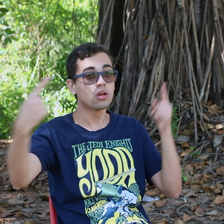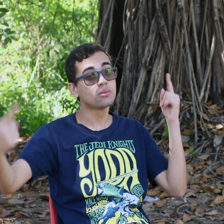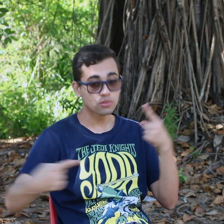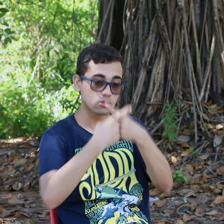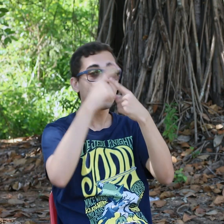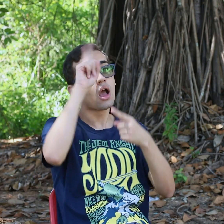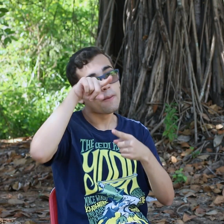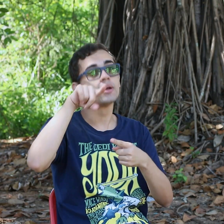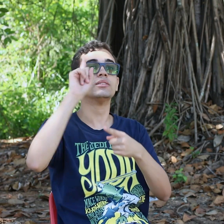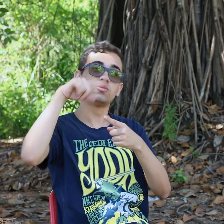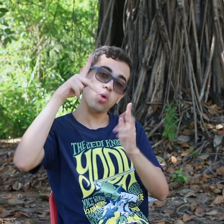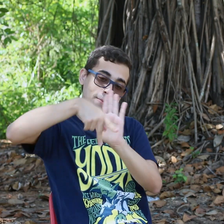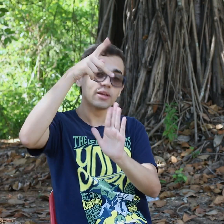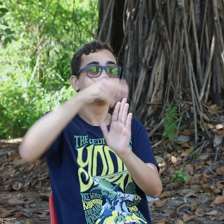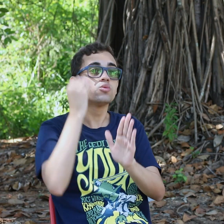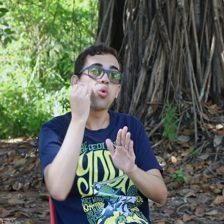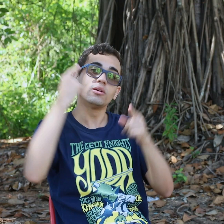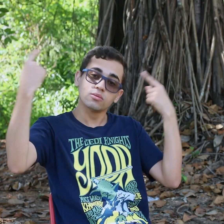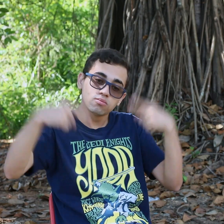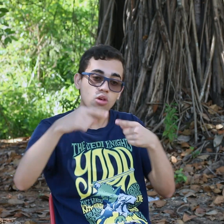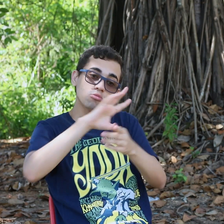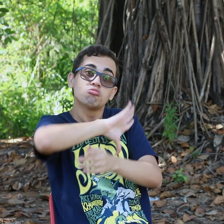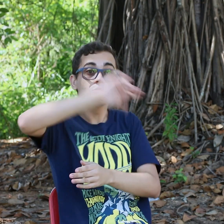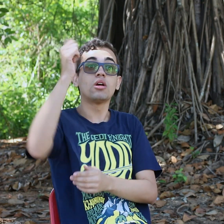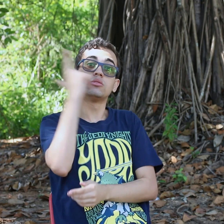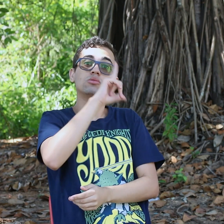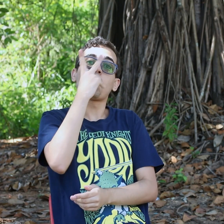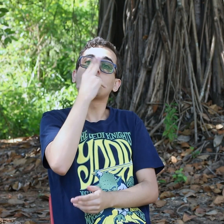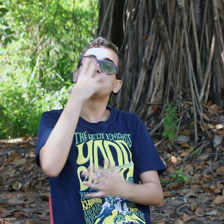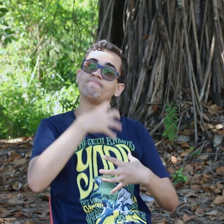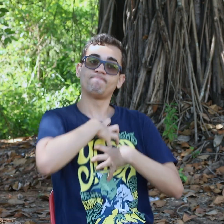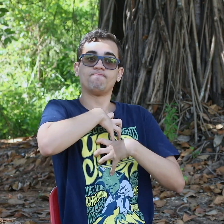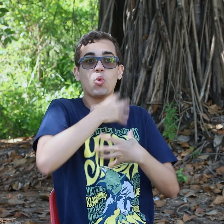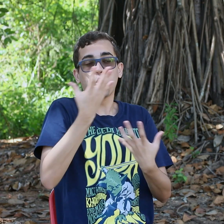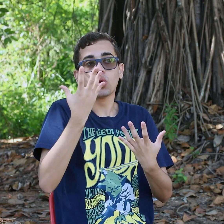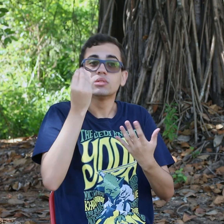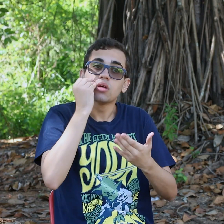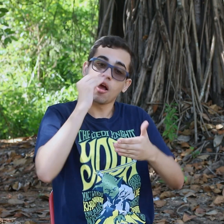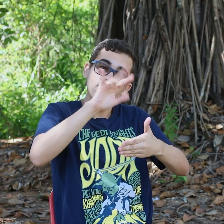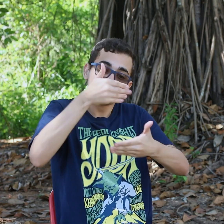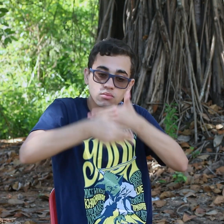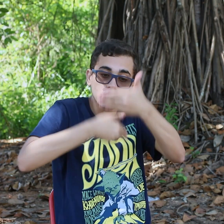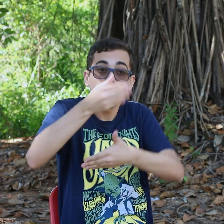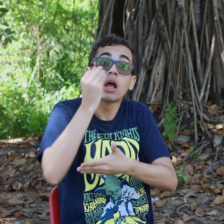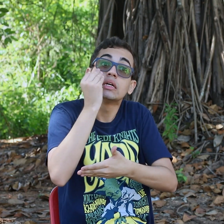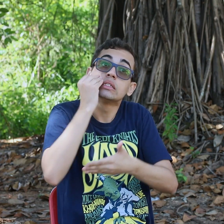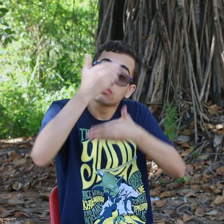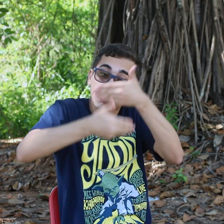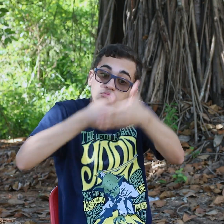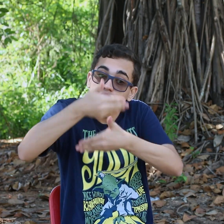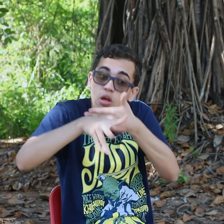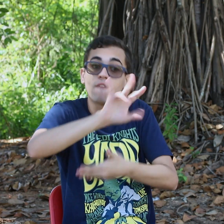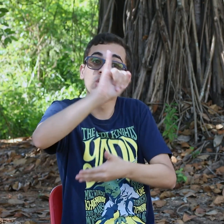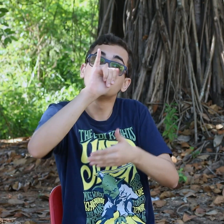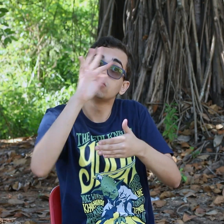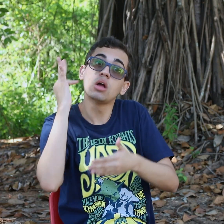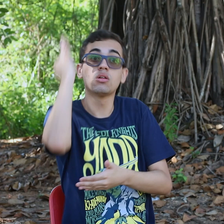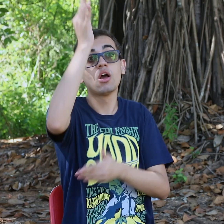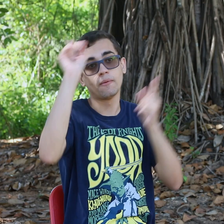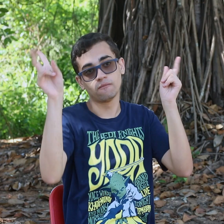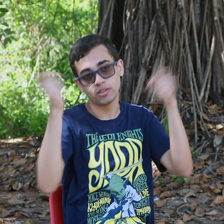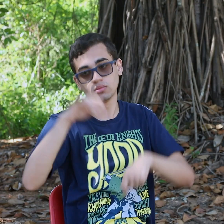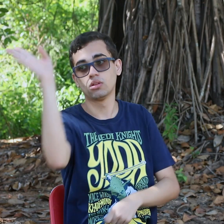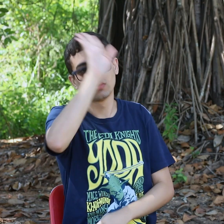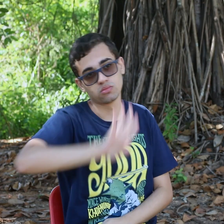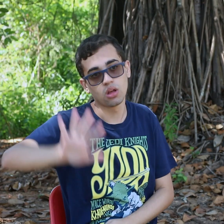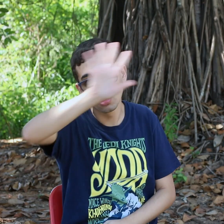projeto, tem cidades igual como Itaperuna, que realmente a gente faz esse campeonato e nós sentimos que somos capazes. E